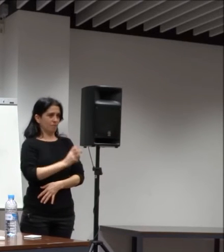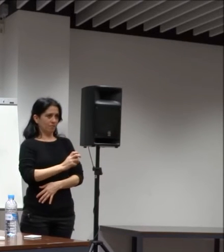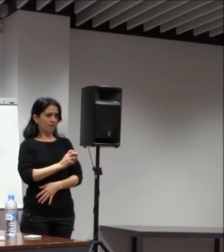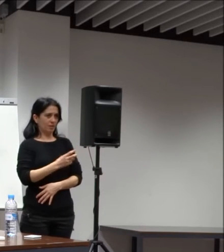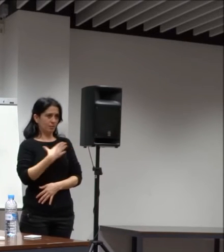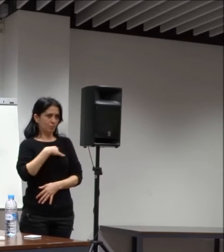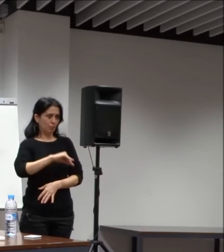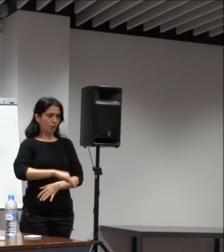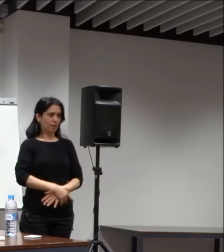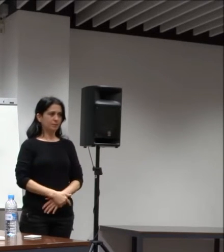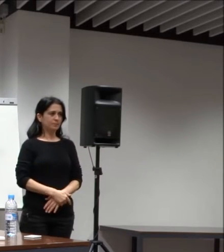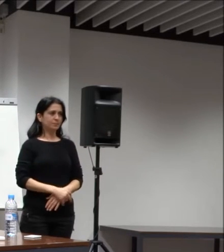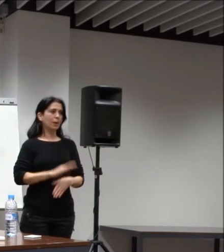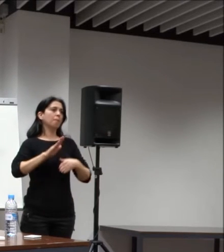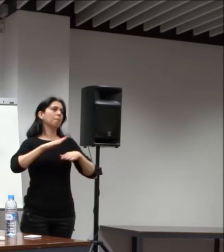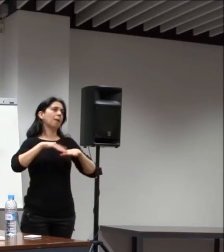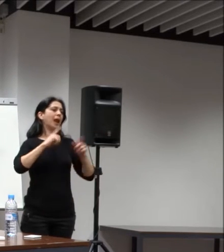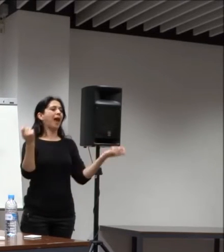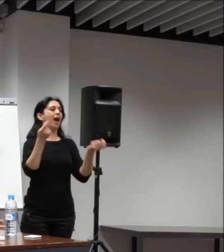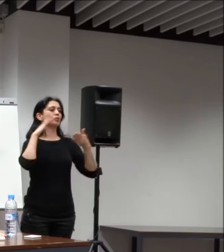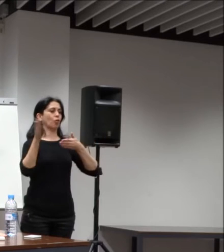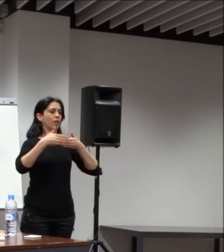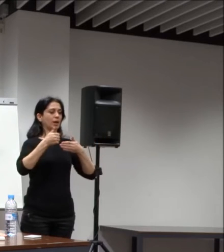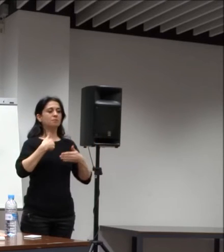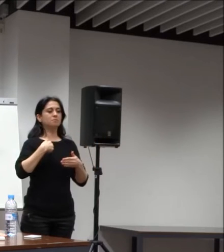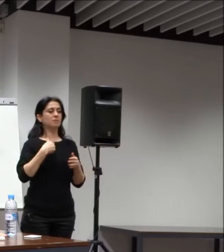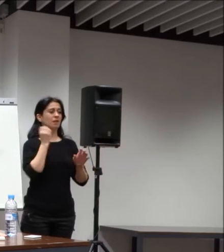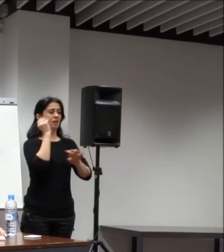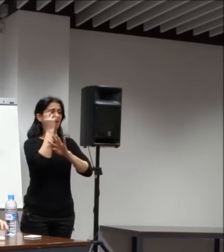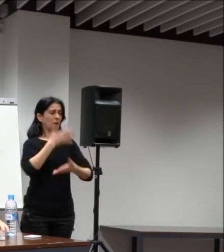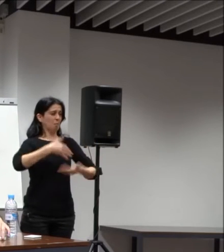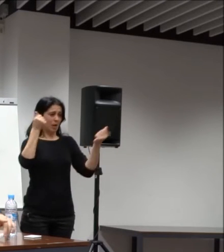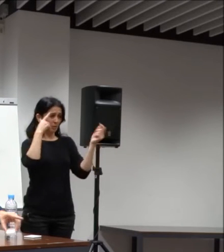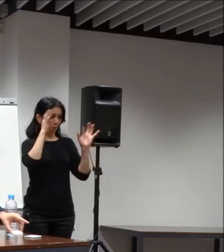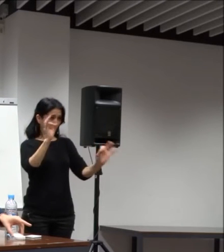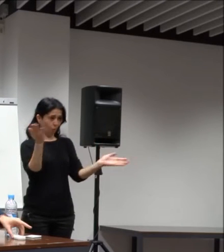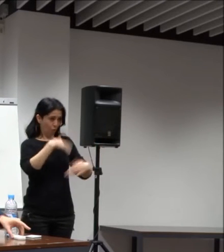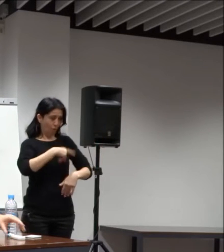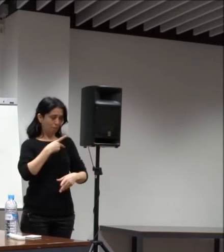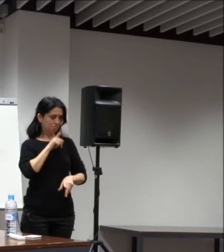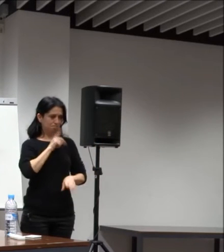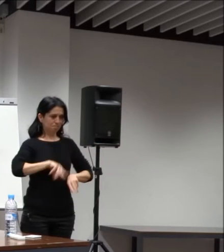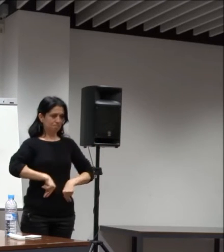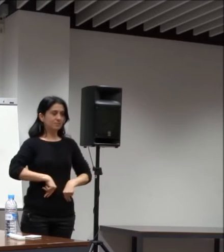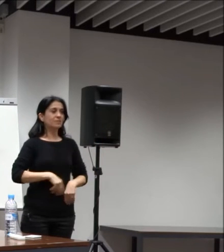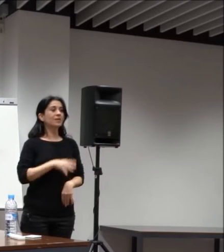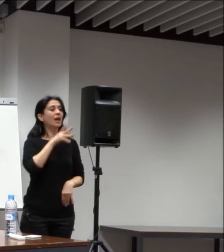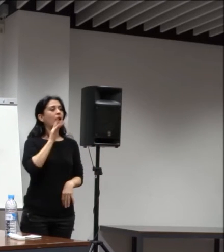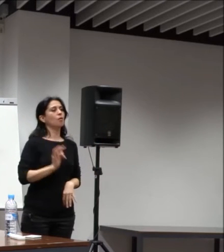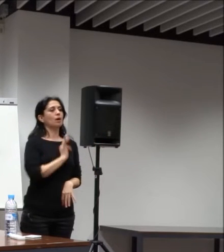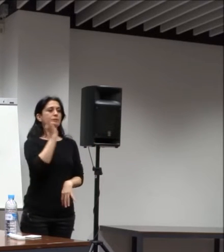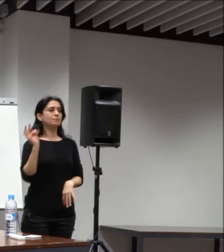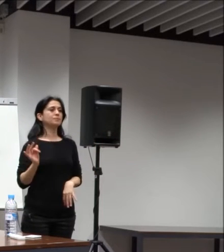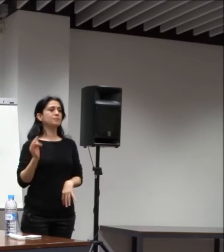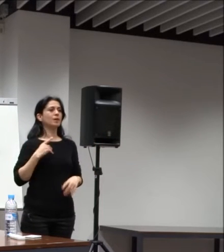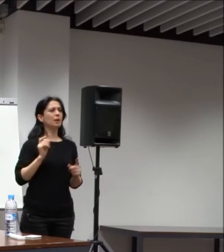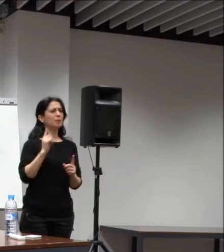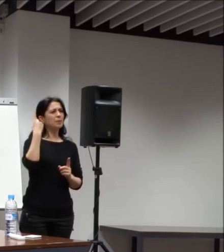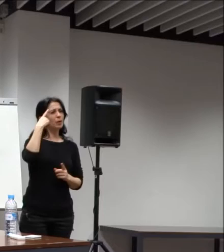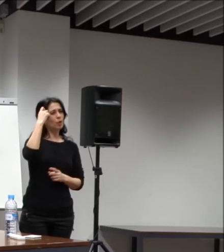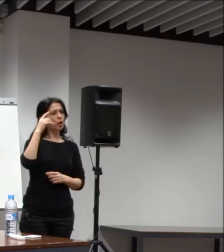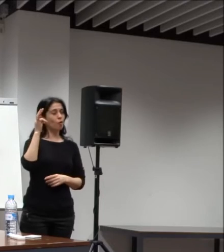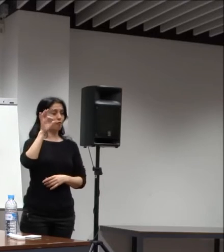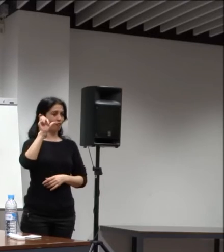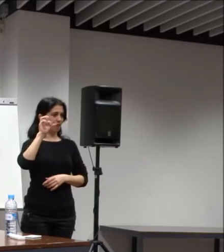cualquier caso, a hacer el acto. Bueno, yo me callo ya, no tiene sentido que ya siga yo hablando más, y voy a hacer la palabra primero pues, a